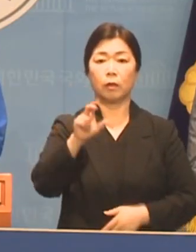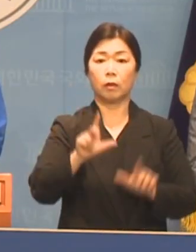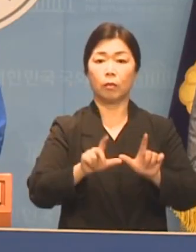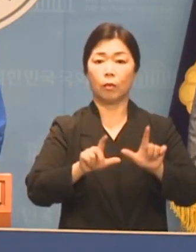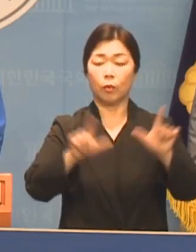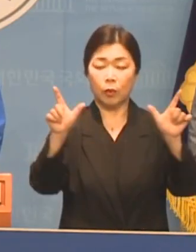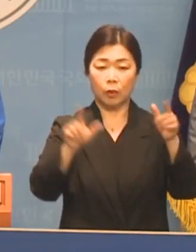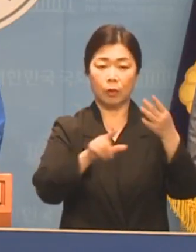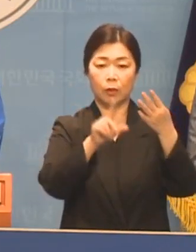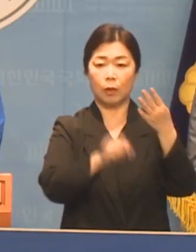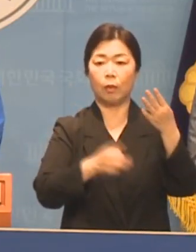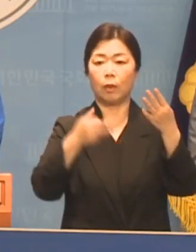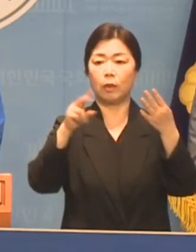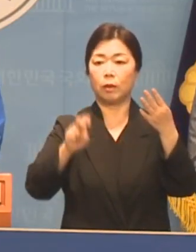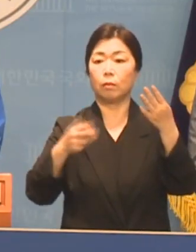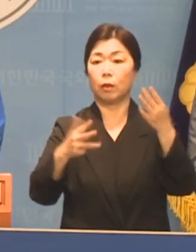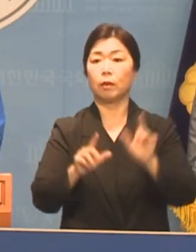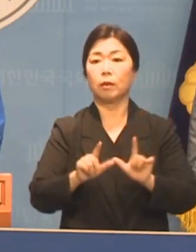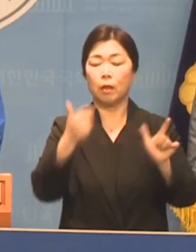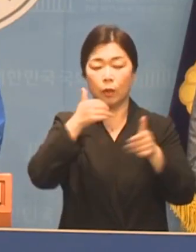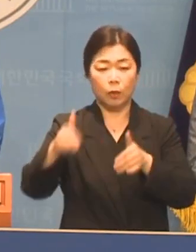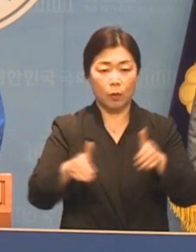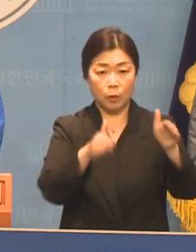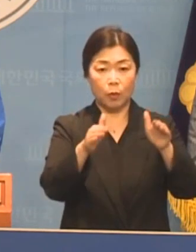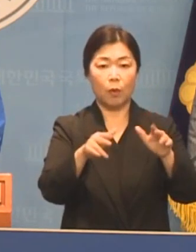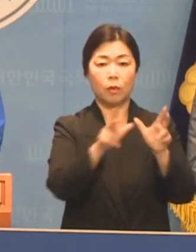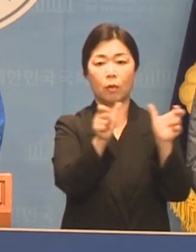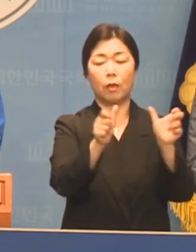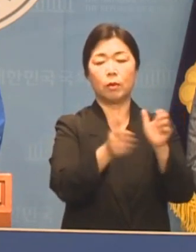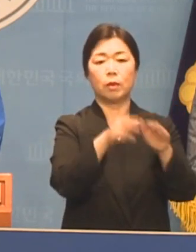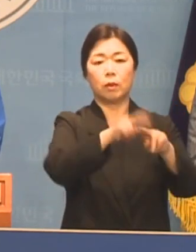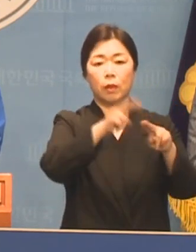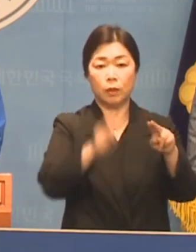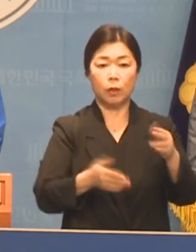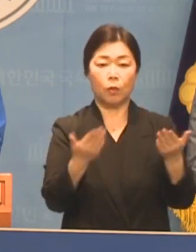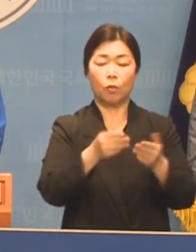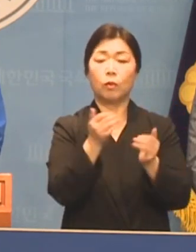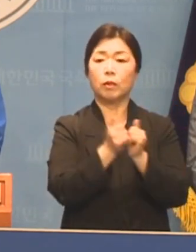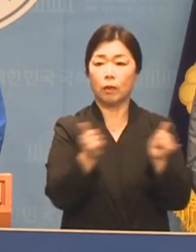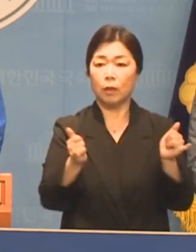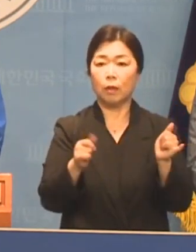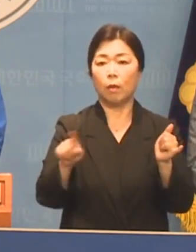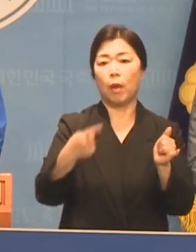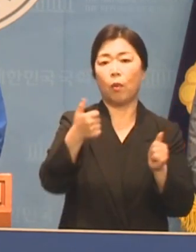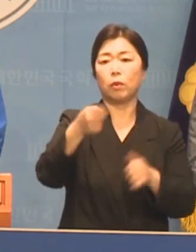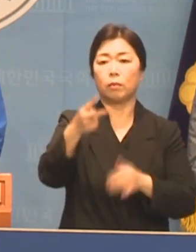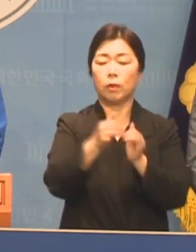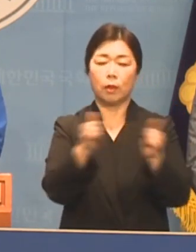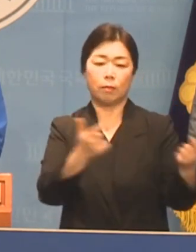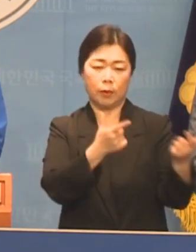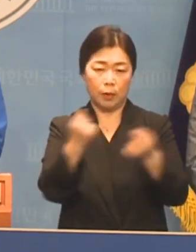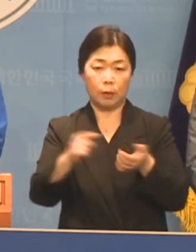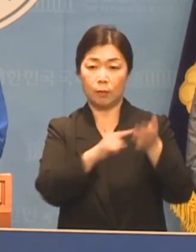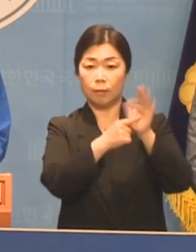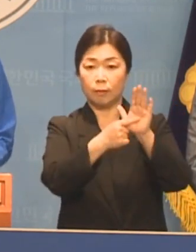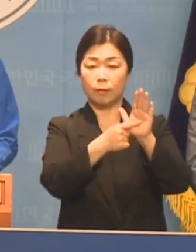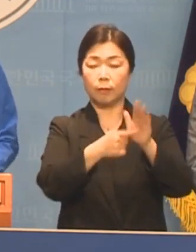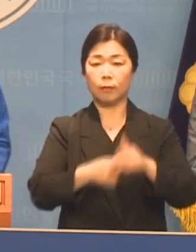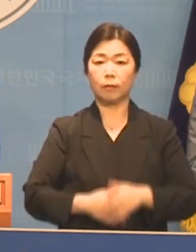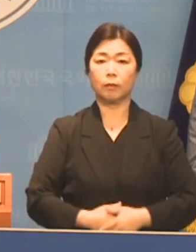2025년 4월 28일 경기도 성남시 퇴직공무원 152명 일동.